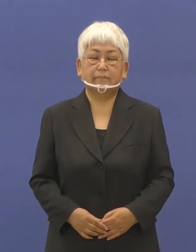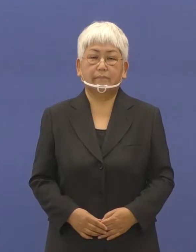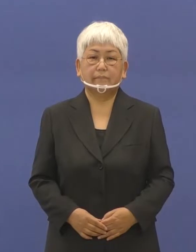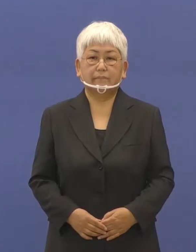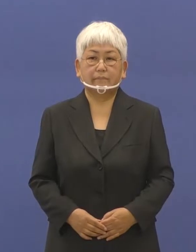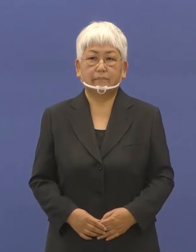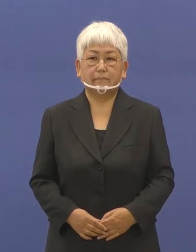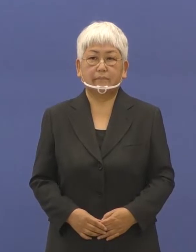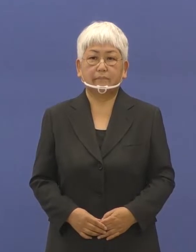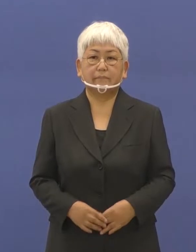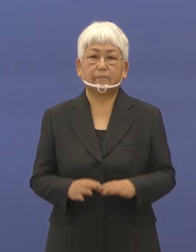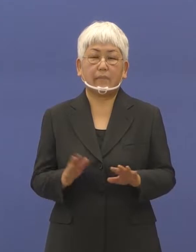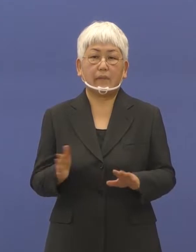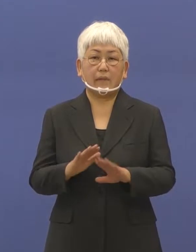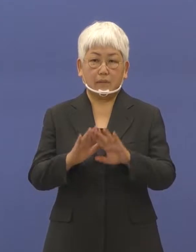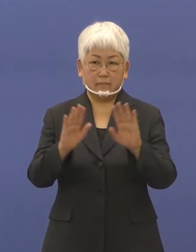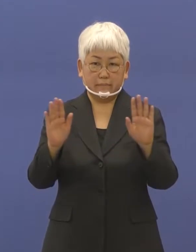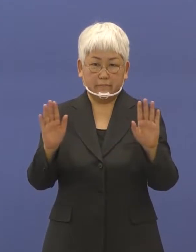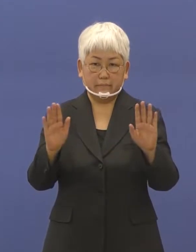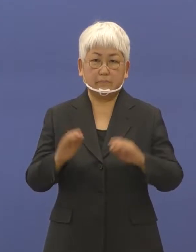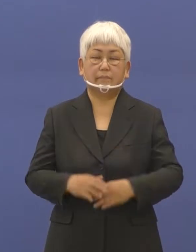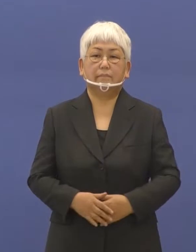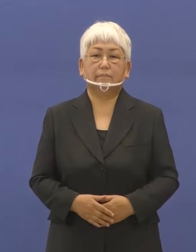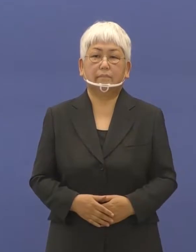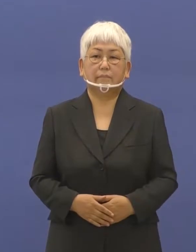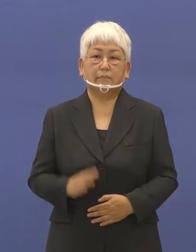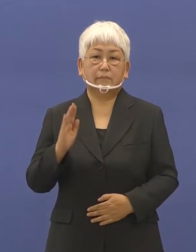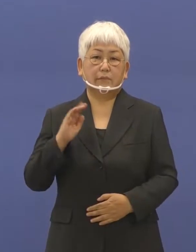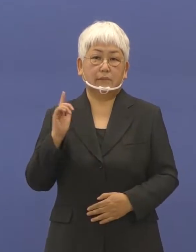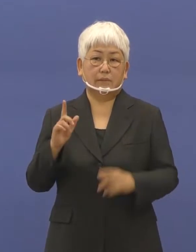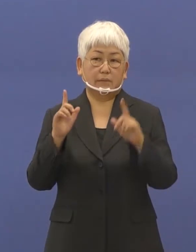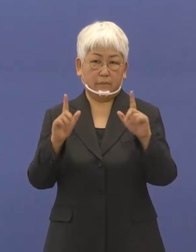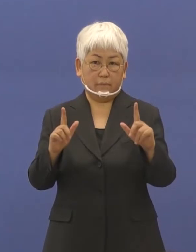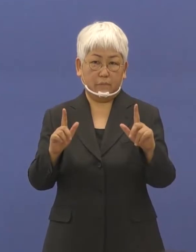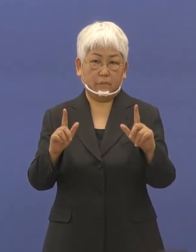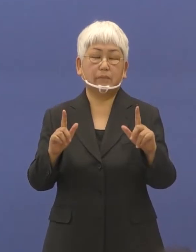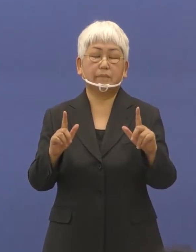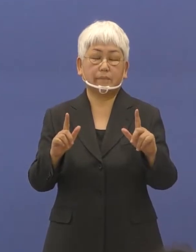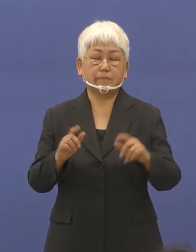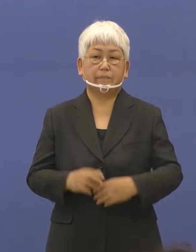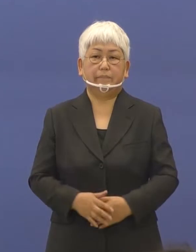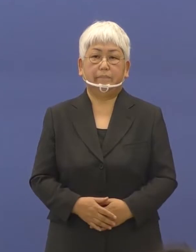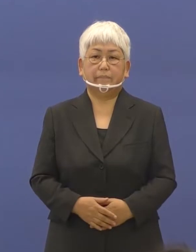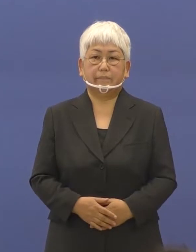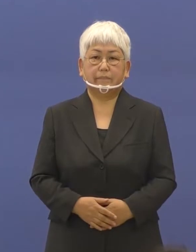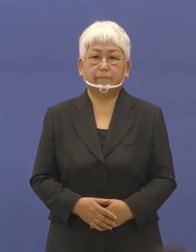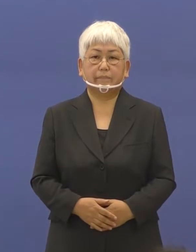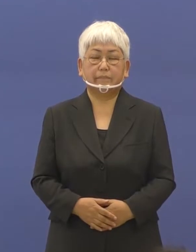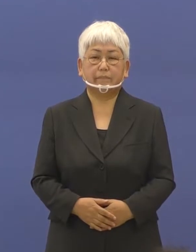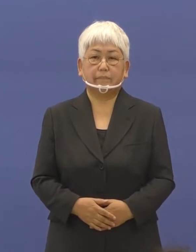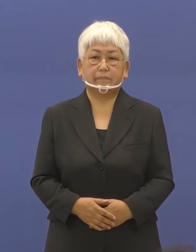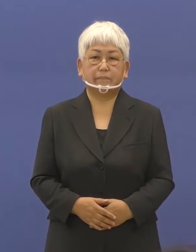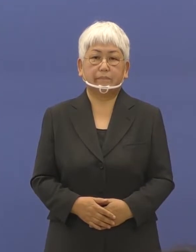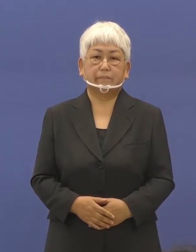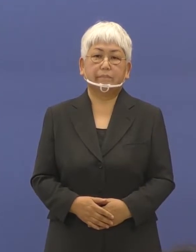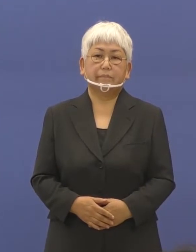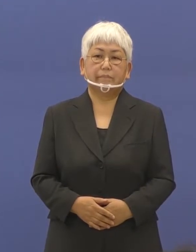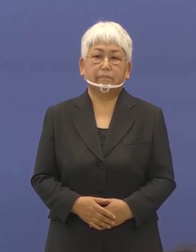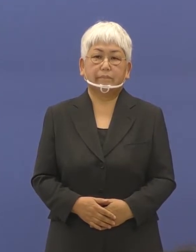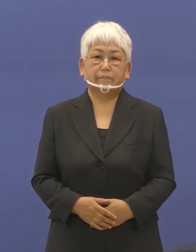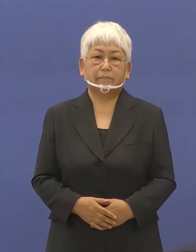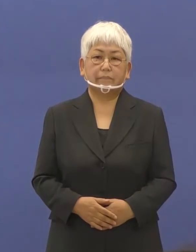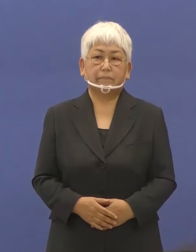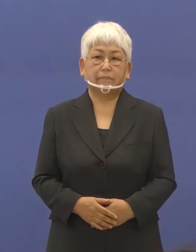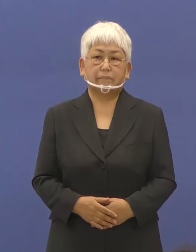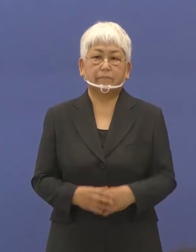ただいまから記者会見を行います。最初に知事から発表があります。それでは知事お願いします。 はい、ま